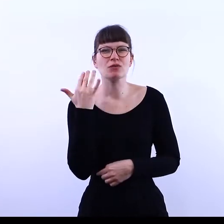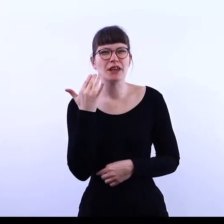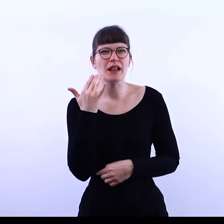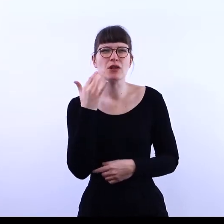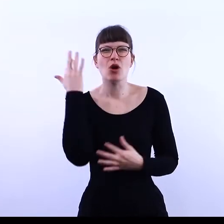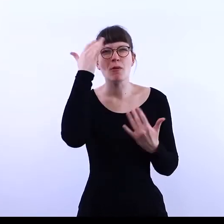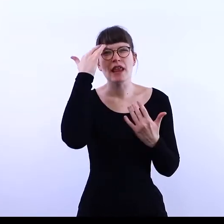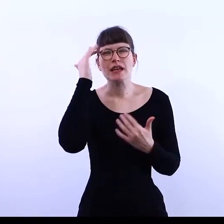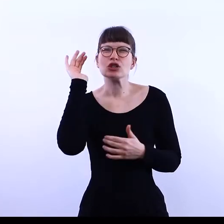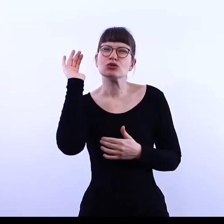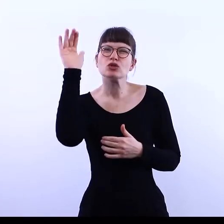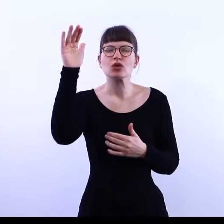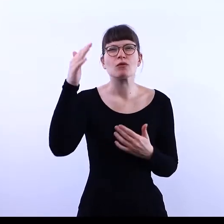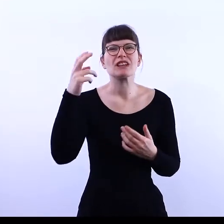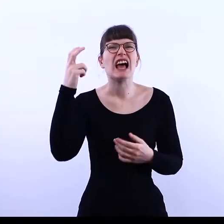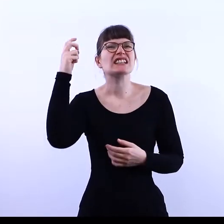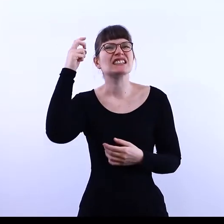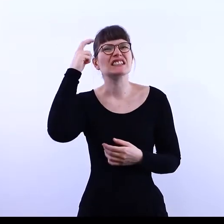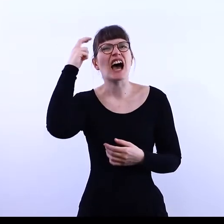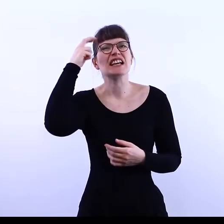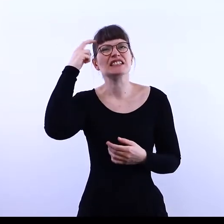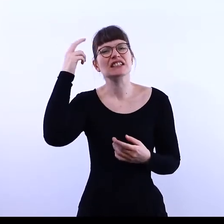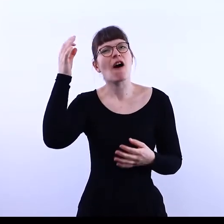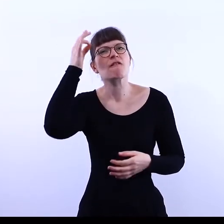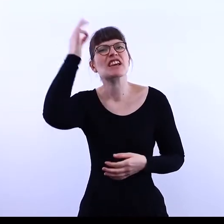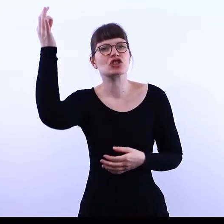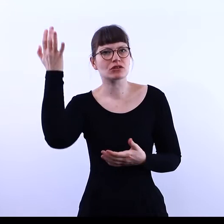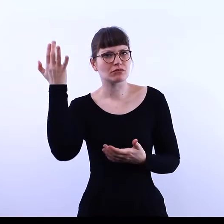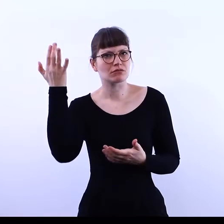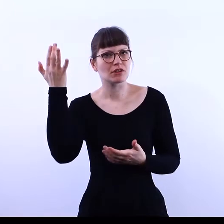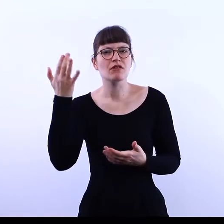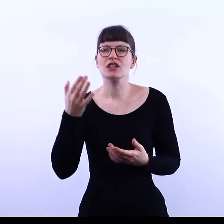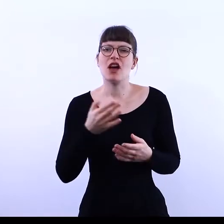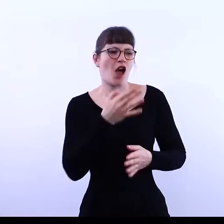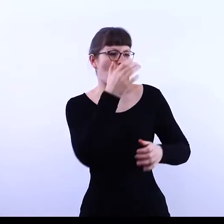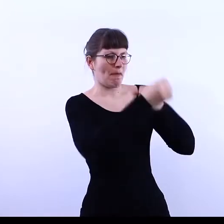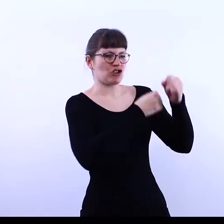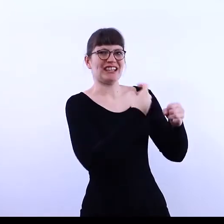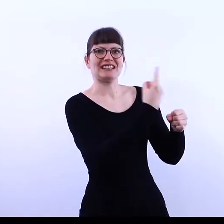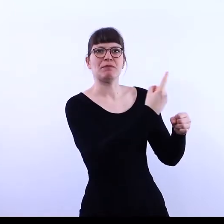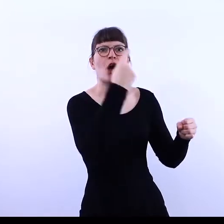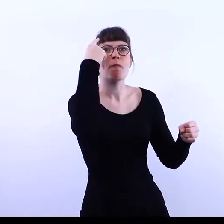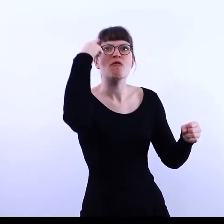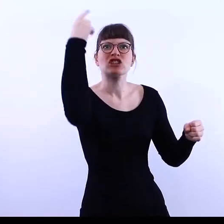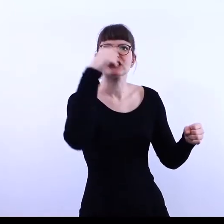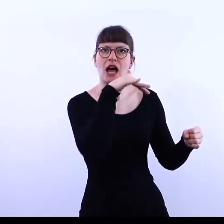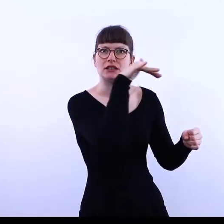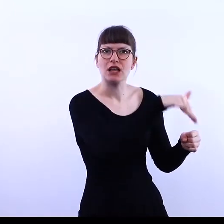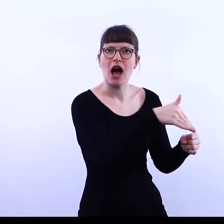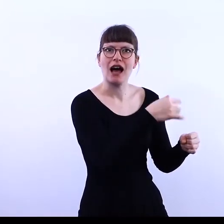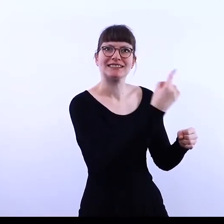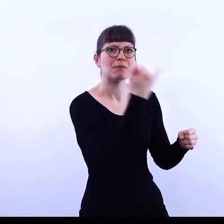-Fiction-Narrativen, mit dem, mit der bewussten Maschine, die auf irgendwelche eigene Ideen kommt oder mit dem